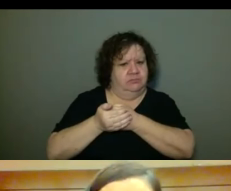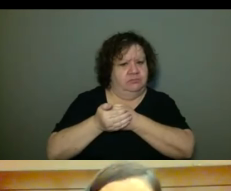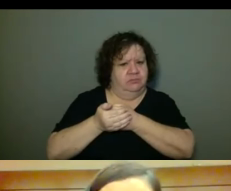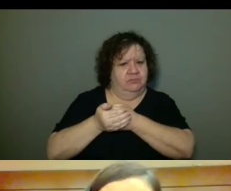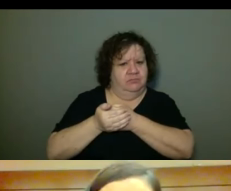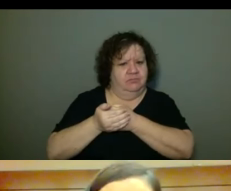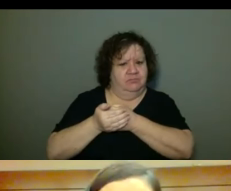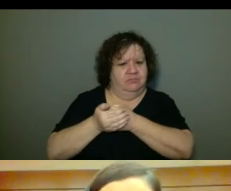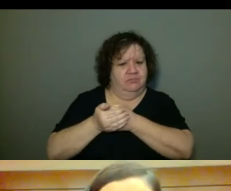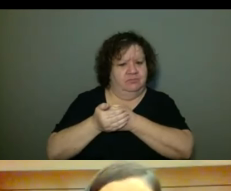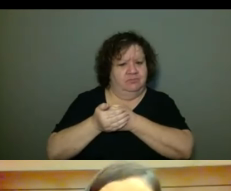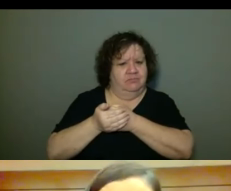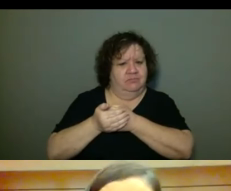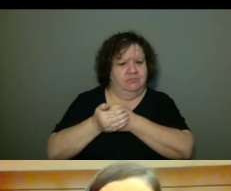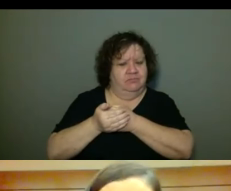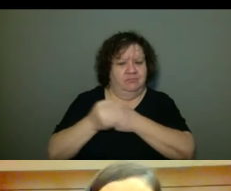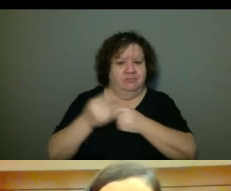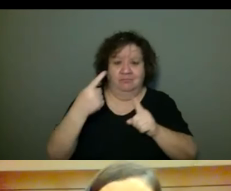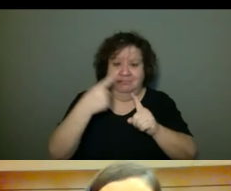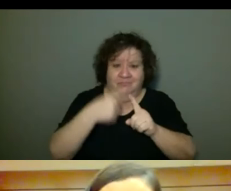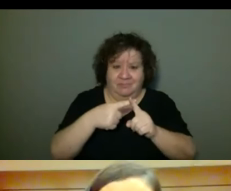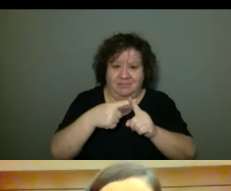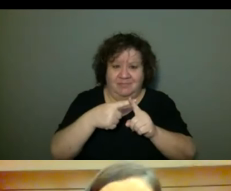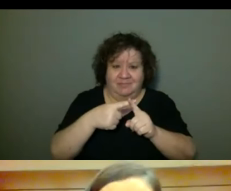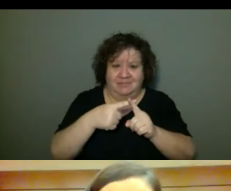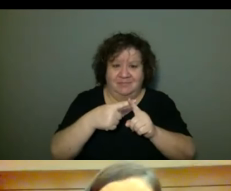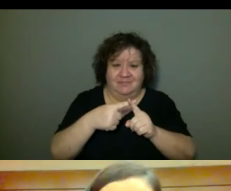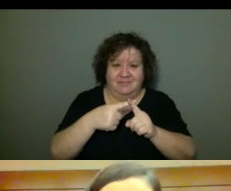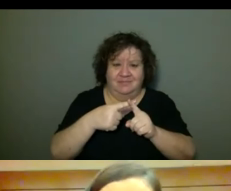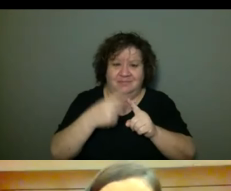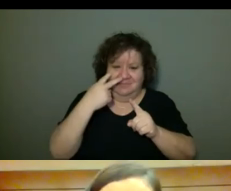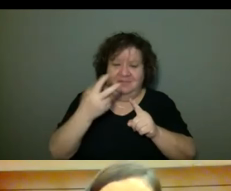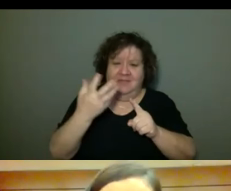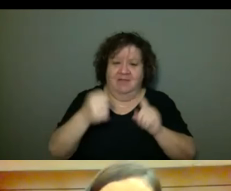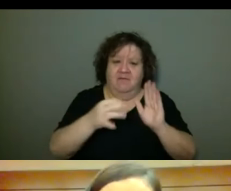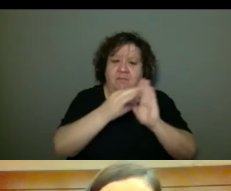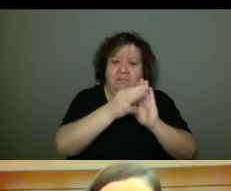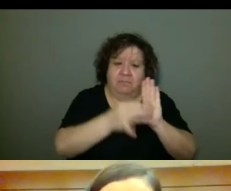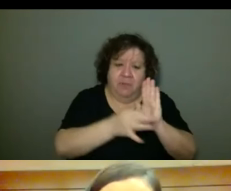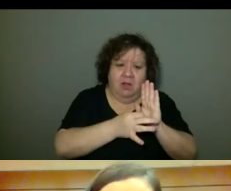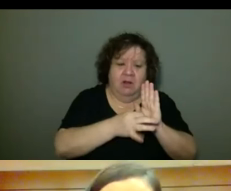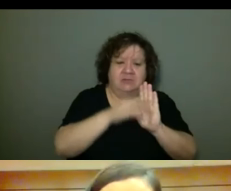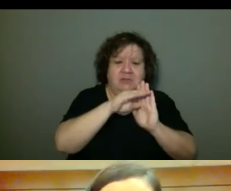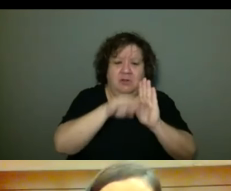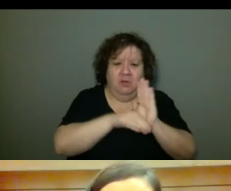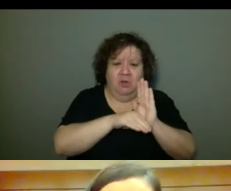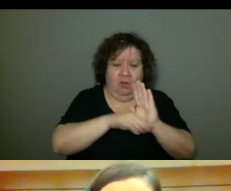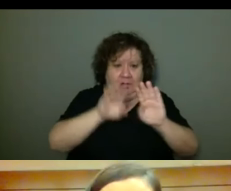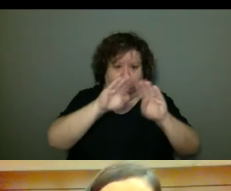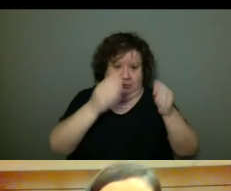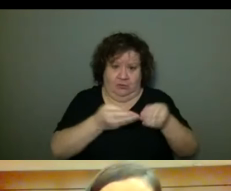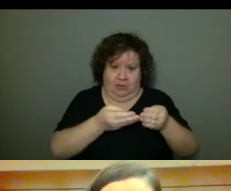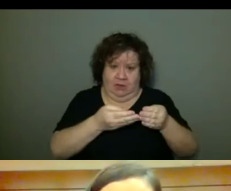Hãy cho La School Để không